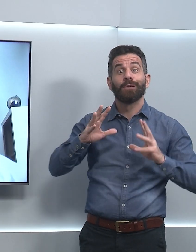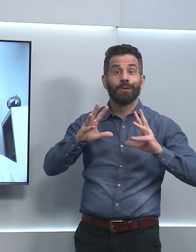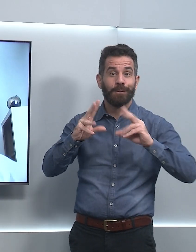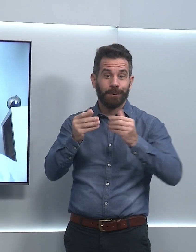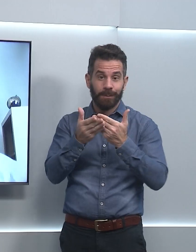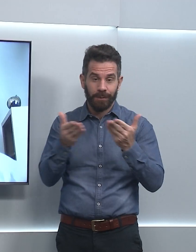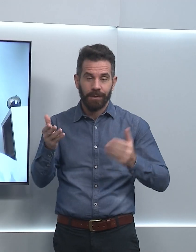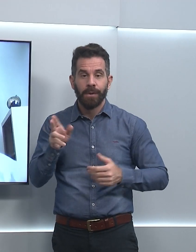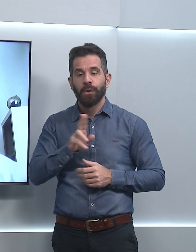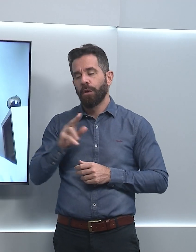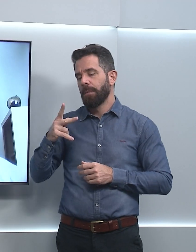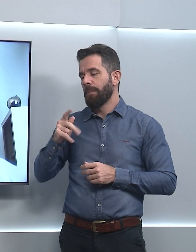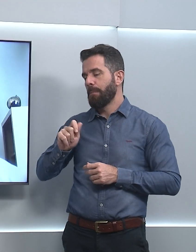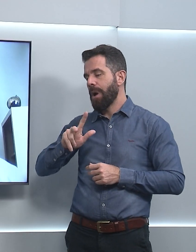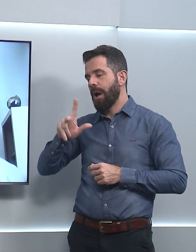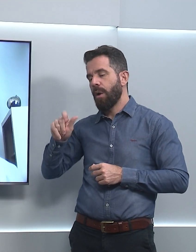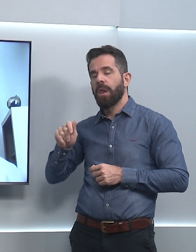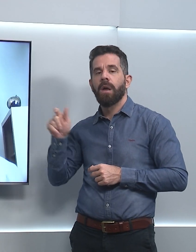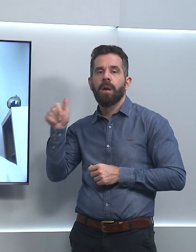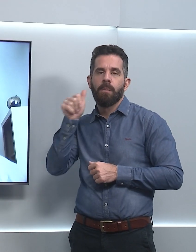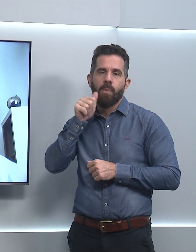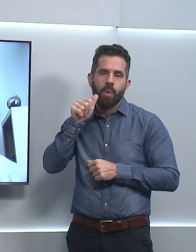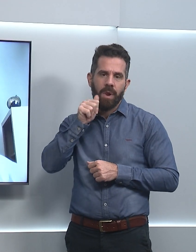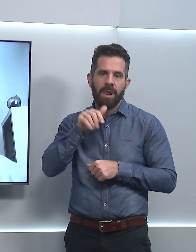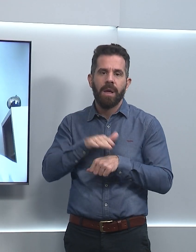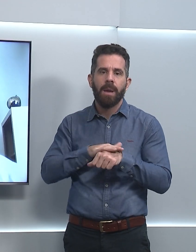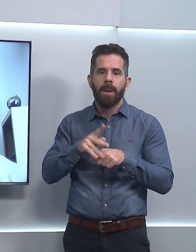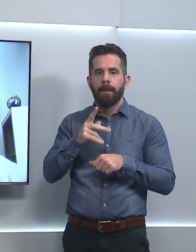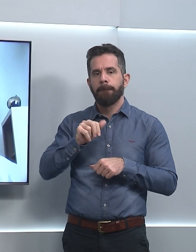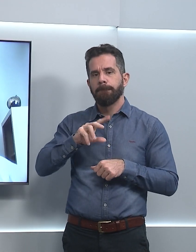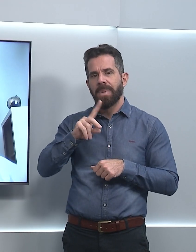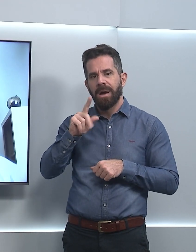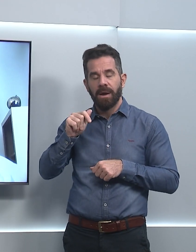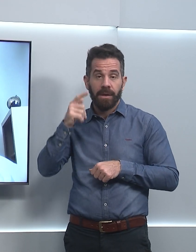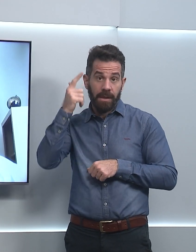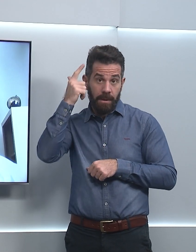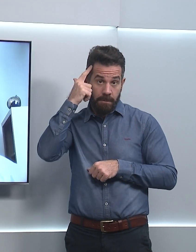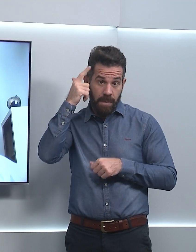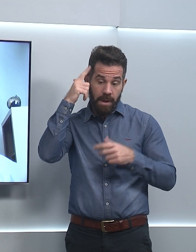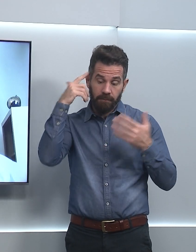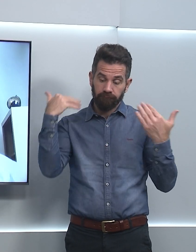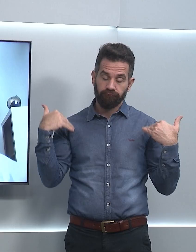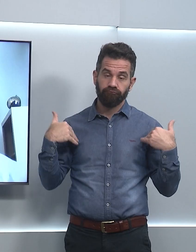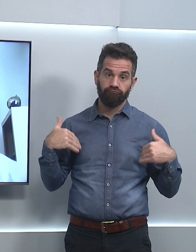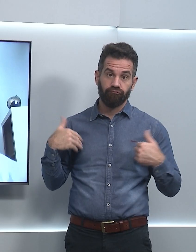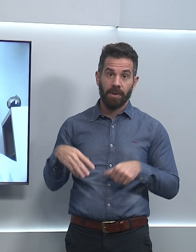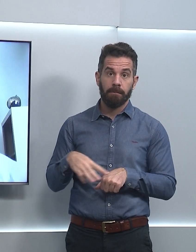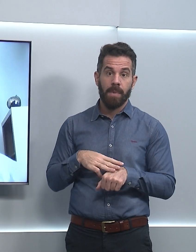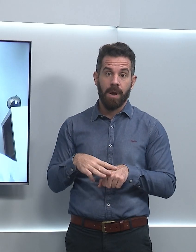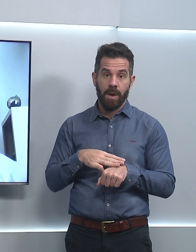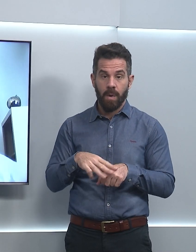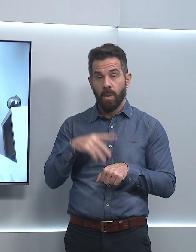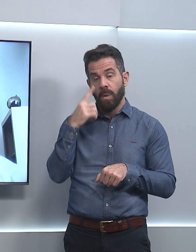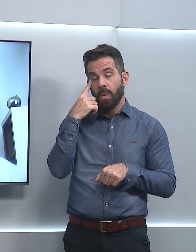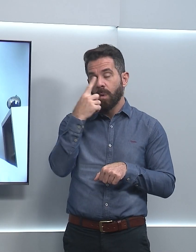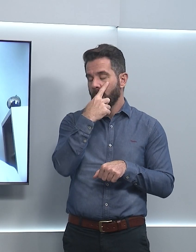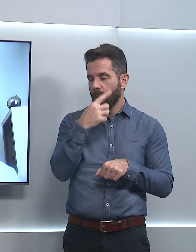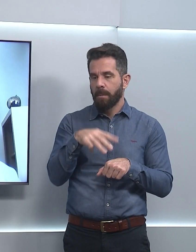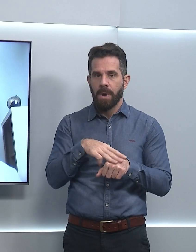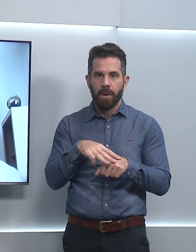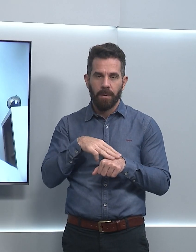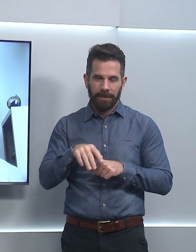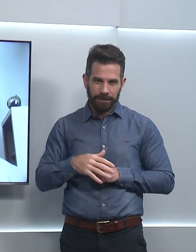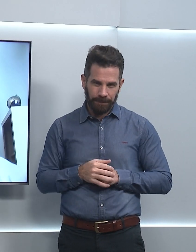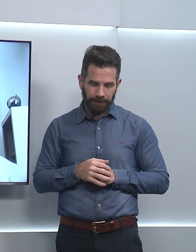Paula Alexandrina, uma mulher parda, de cabelos castanhos, abaixo dos ombros e de olhos também